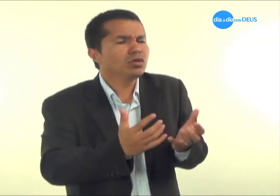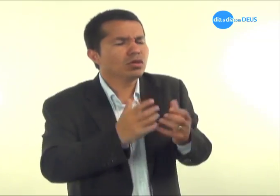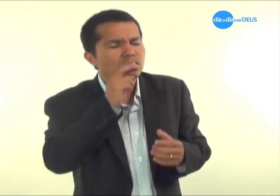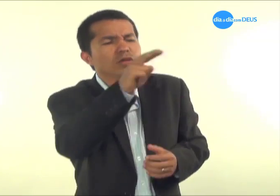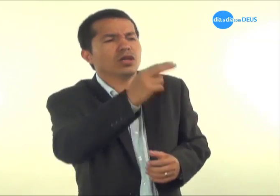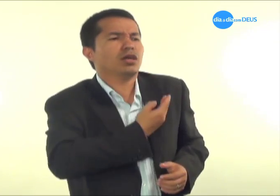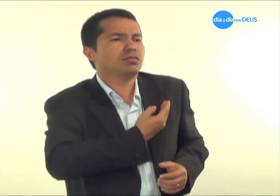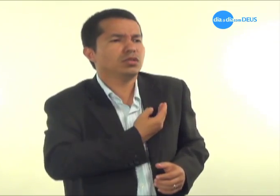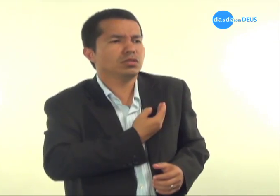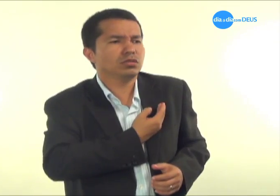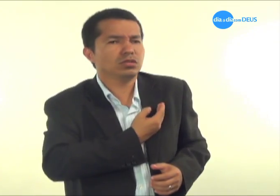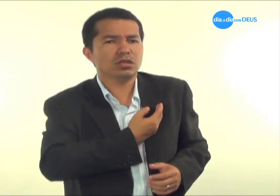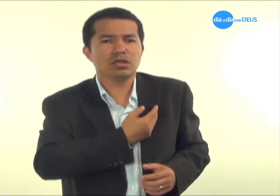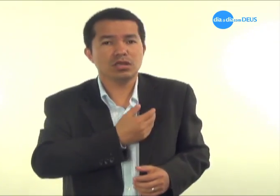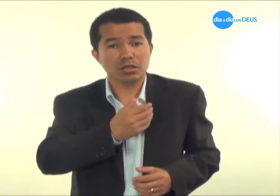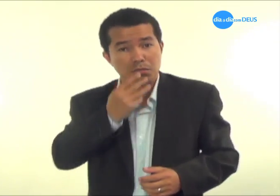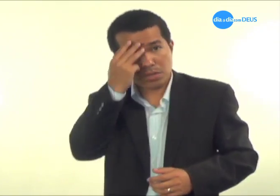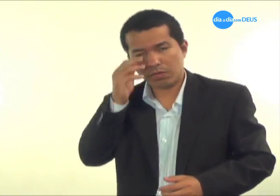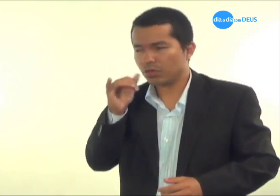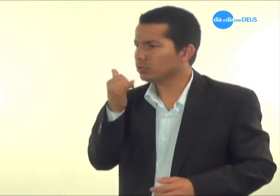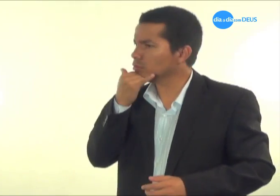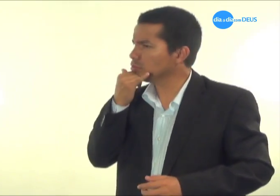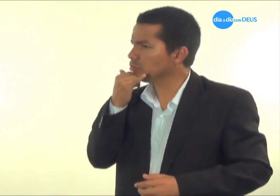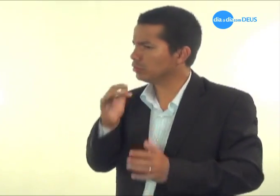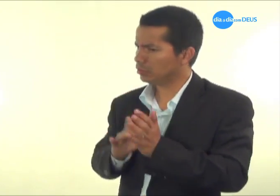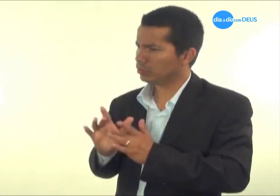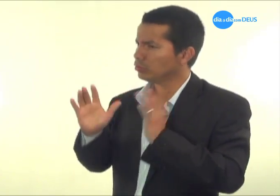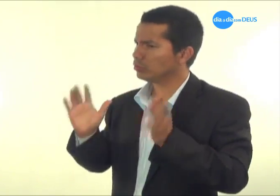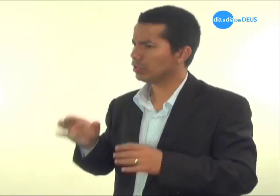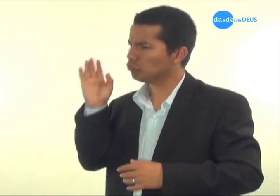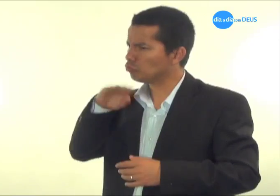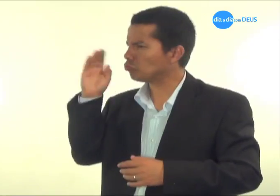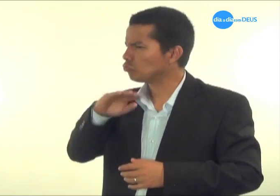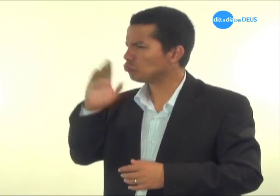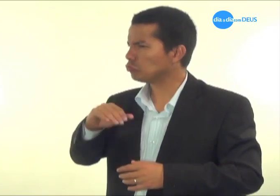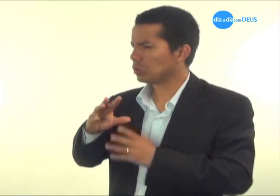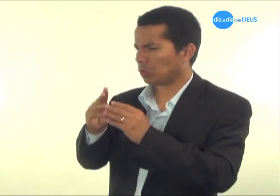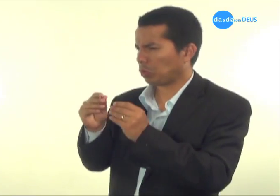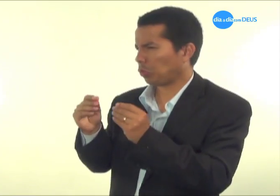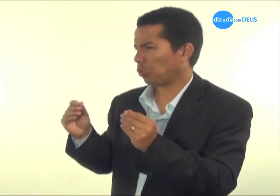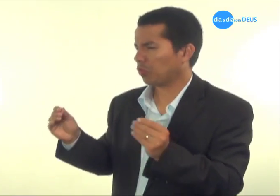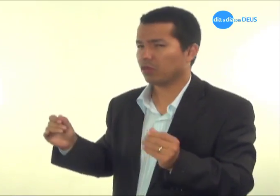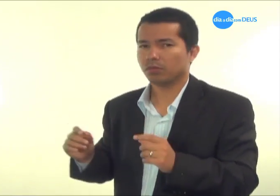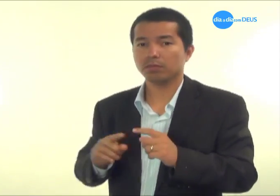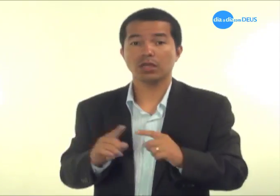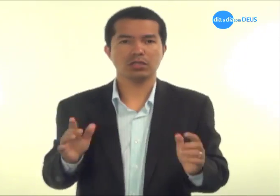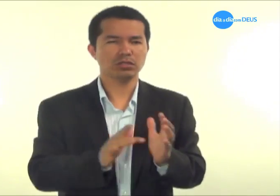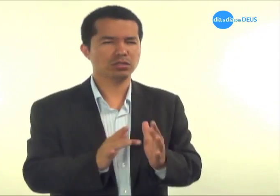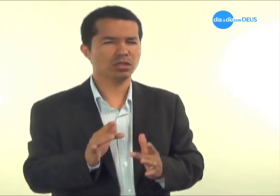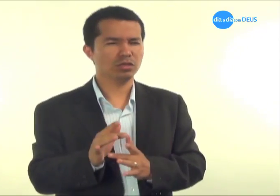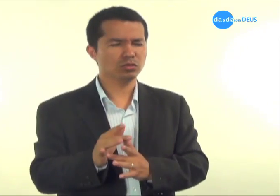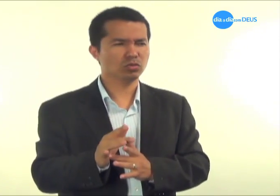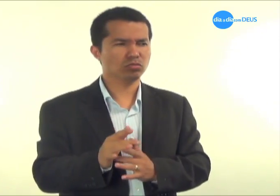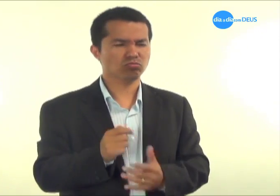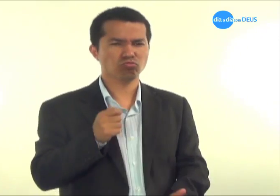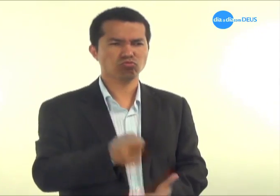assim, ele não está entendendo. Jesus já está podre, está cheirando mal. Aí Jesus, naquela autoridade que